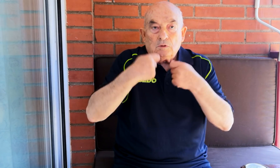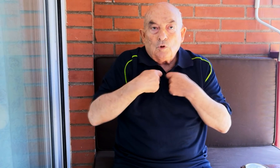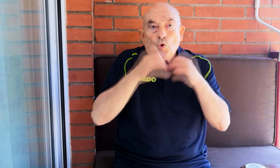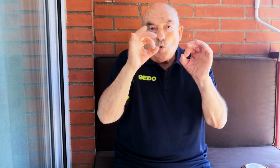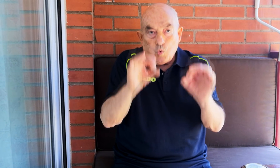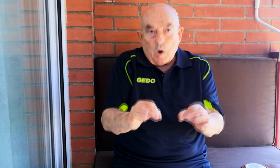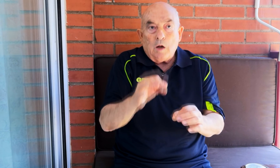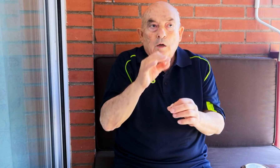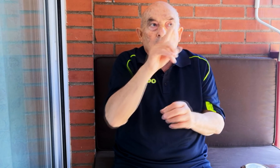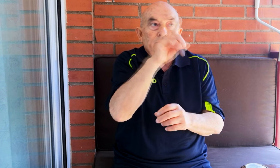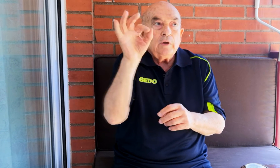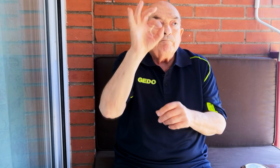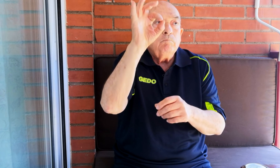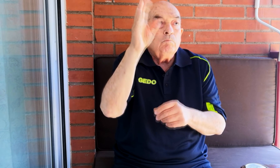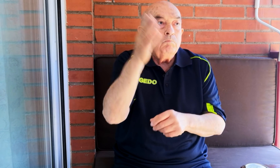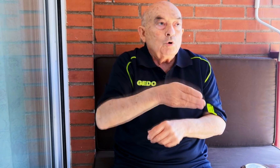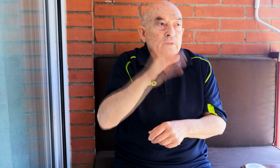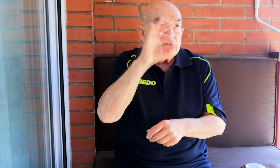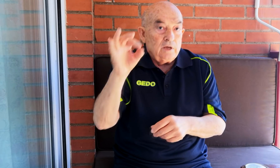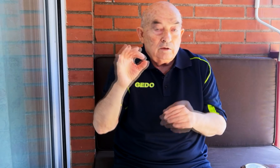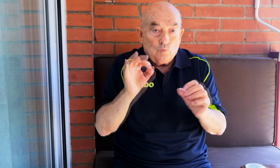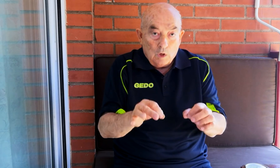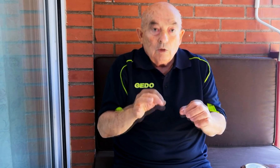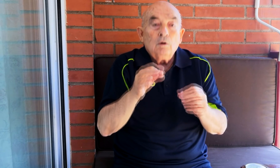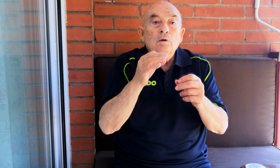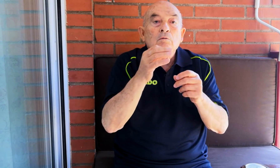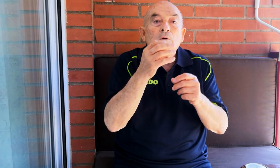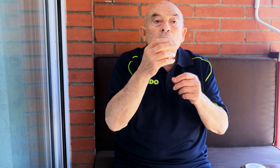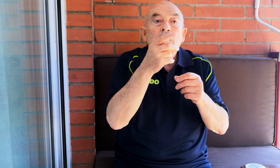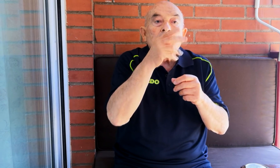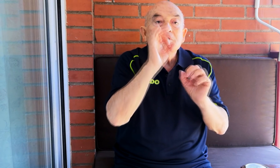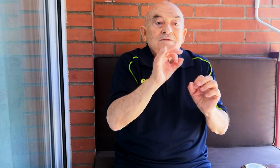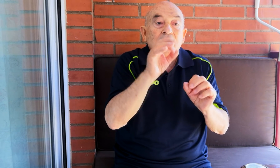justament l'import que necessitàvem per poder treballar